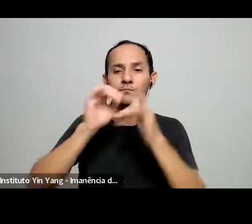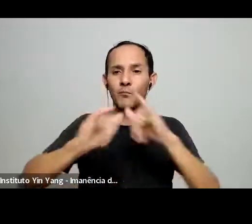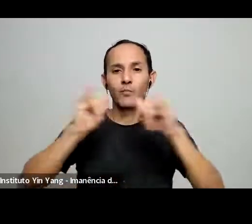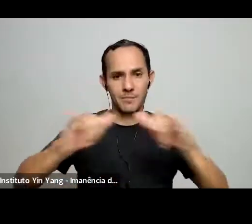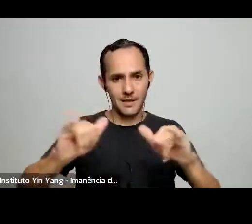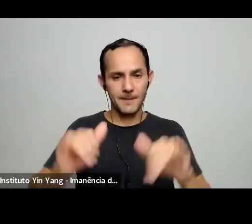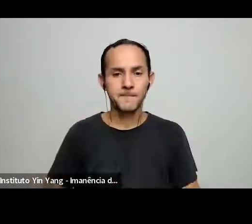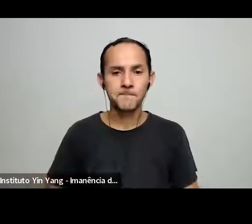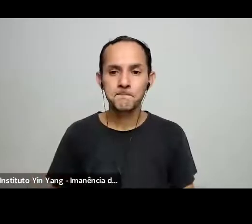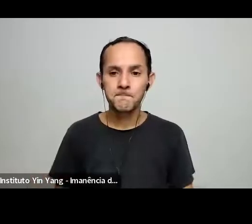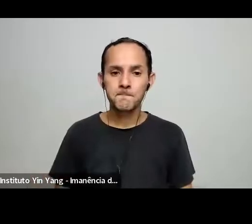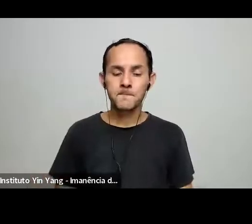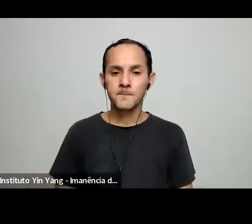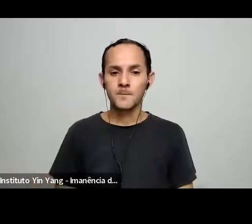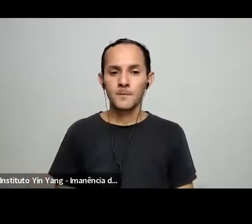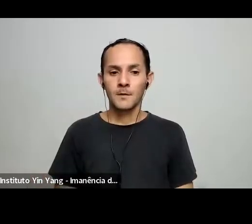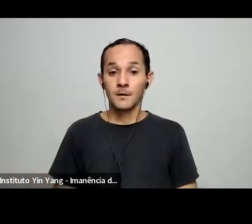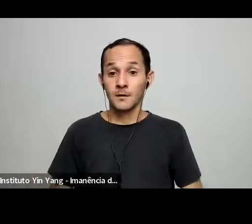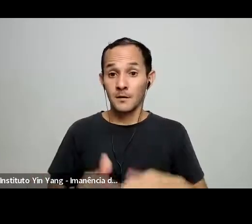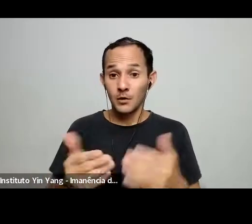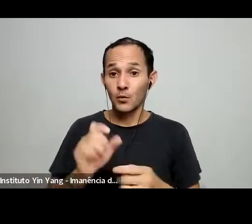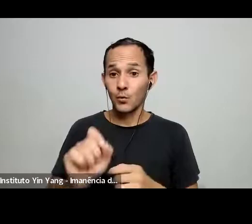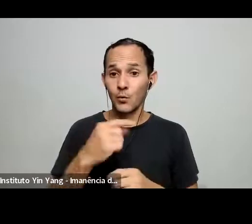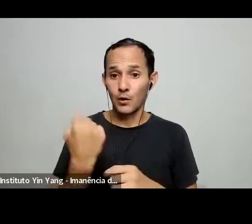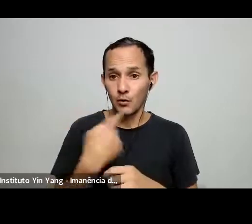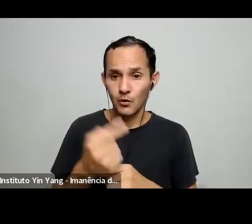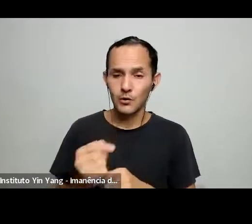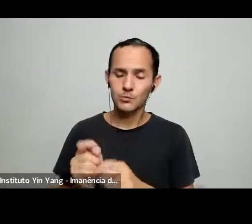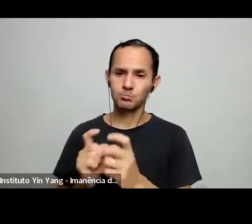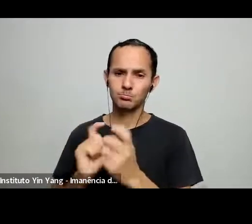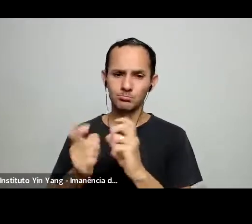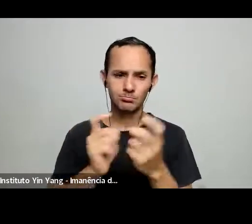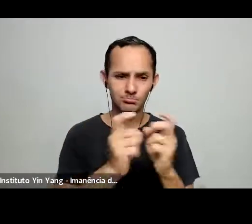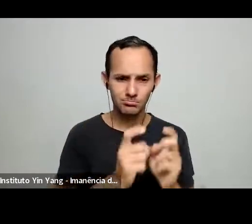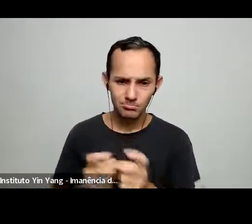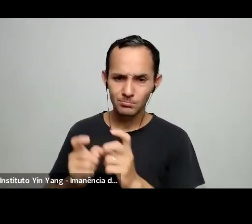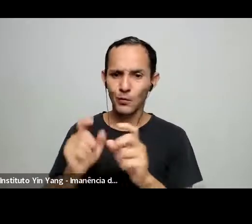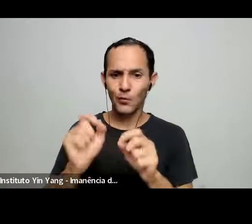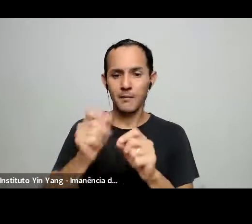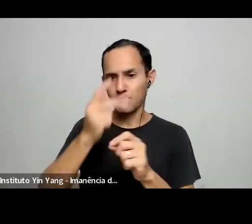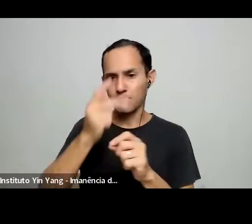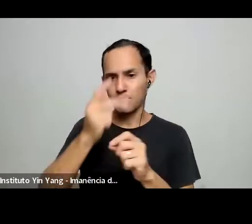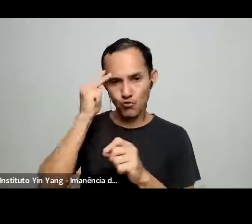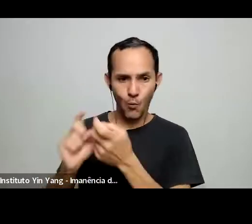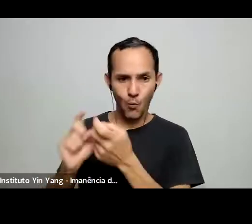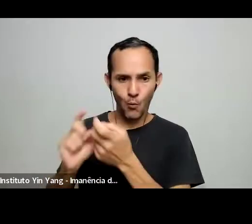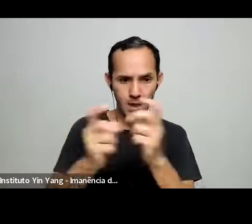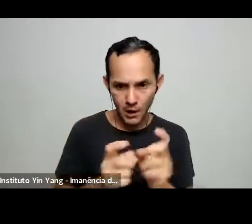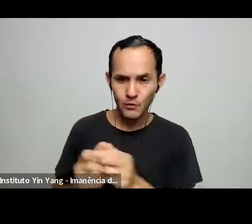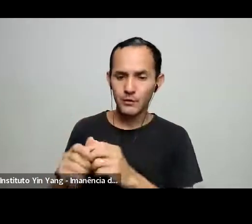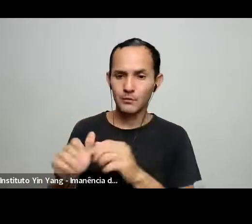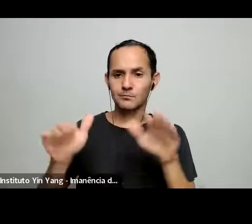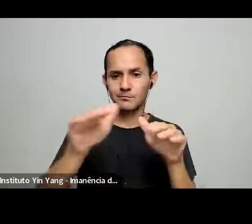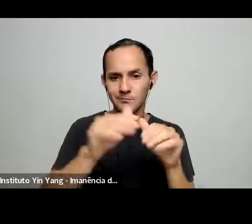resultados, né? É, nós então reunimos algumas dessas pessoas que de voluntários